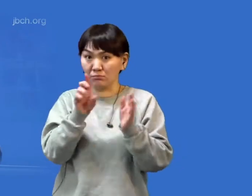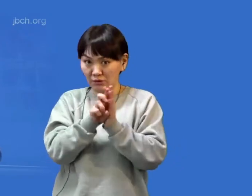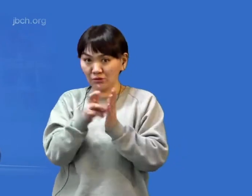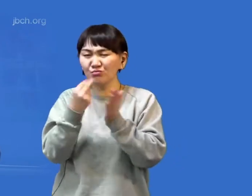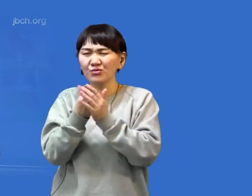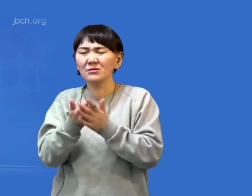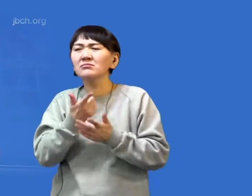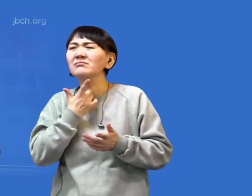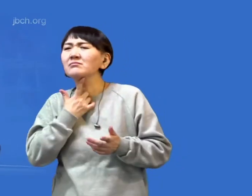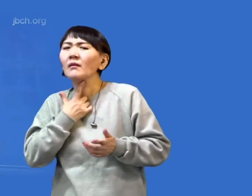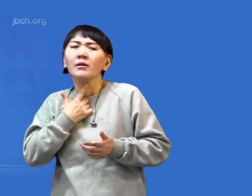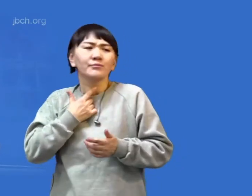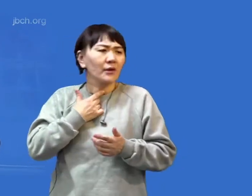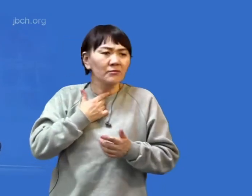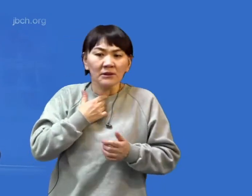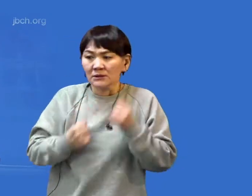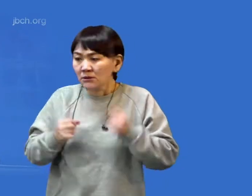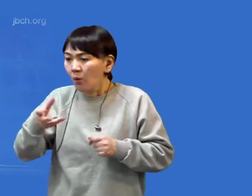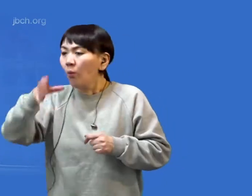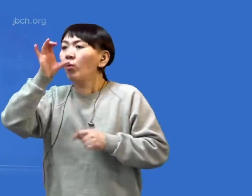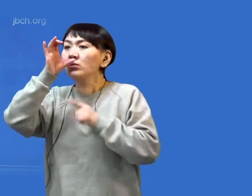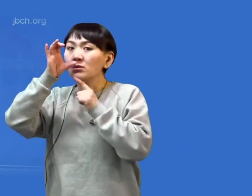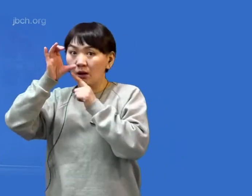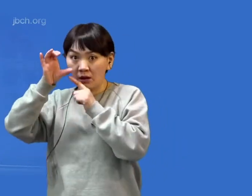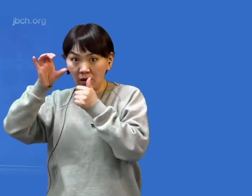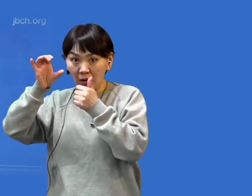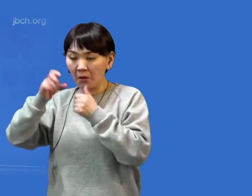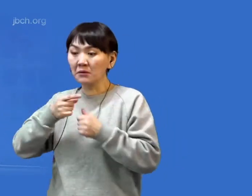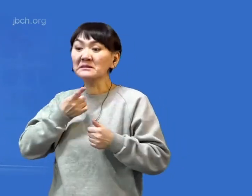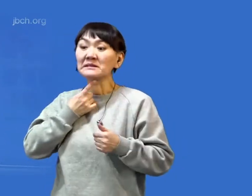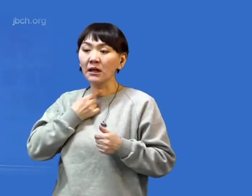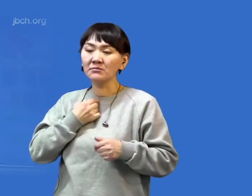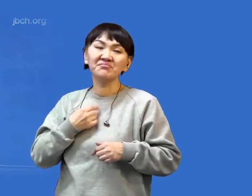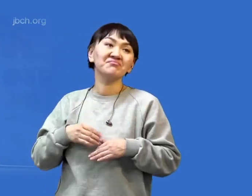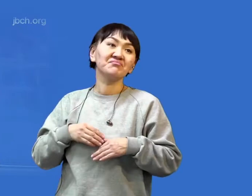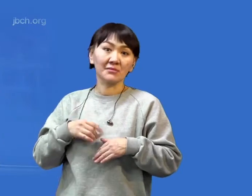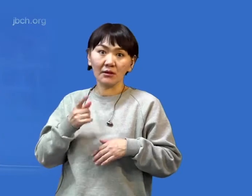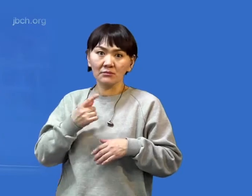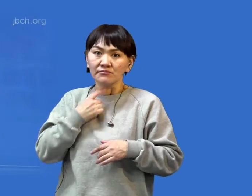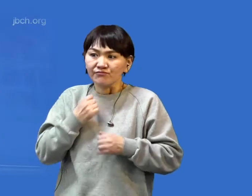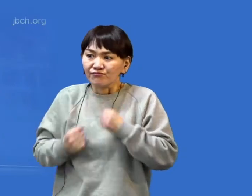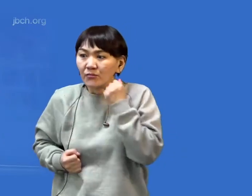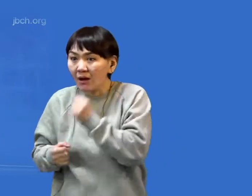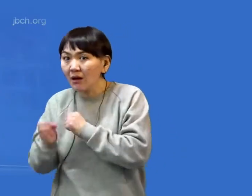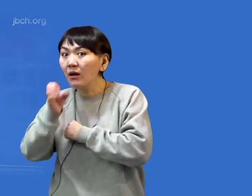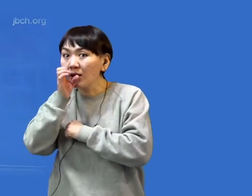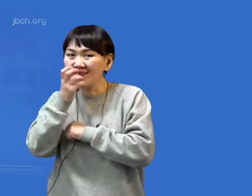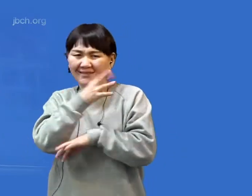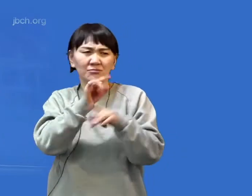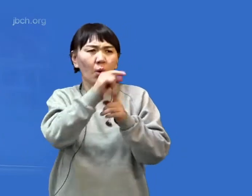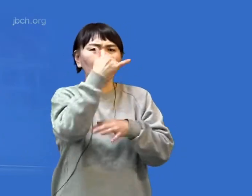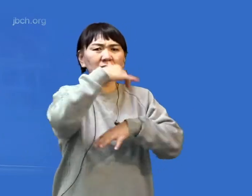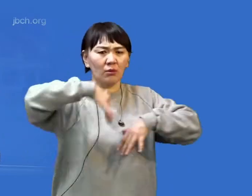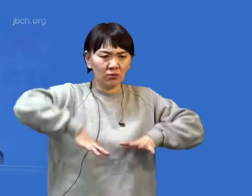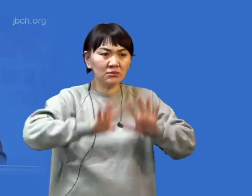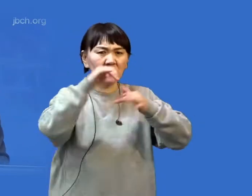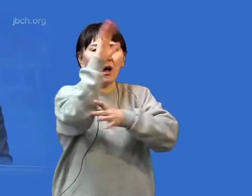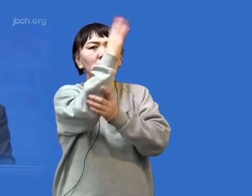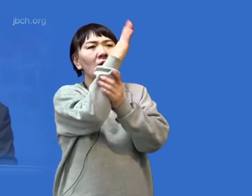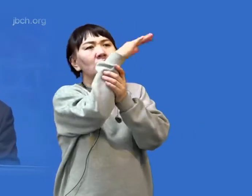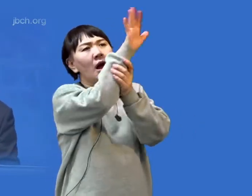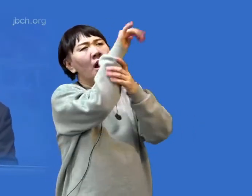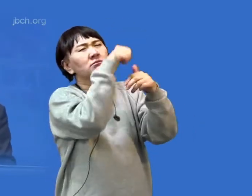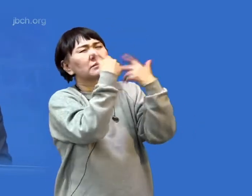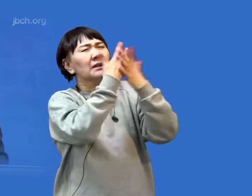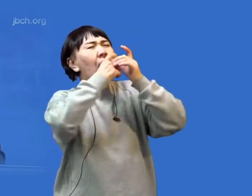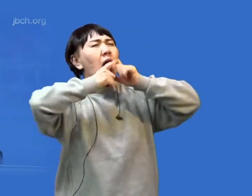авраарай гэж чин сэтгэлээсээ хашгирж байгаа тэгж тэмүүлж байгаа хүнийг л бурхан олж авардаг байна. Аврал аврал л заврахгүй болин